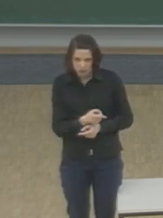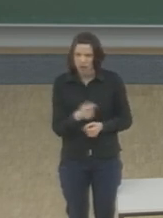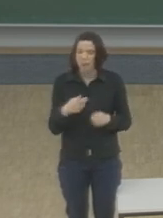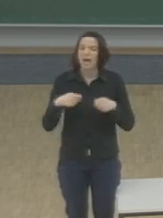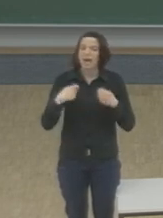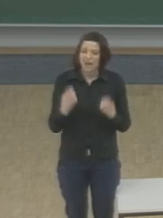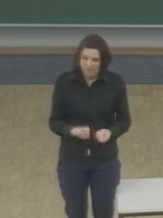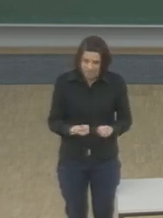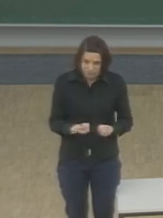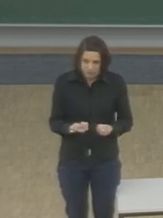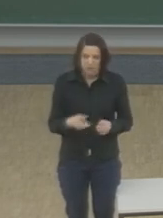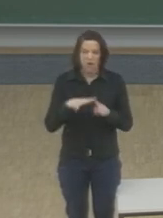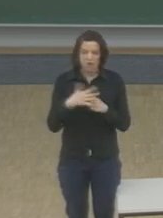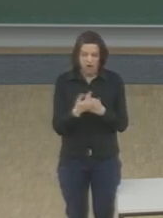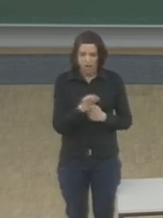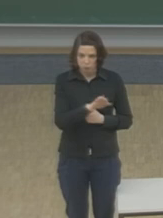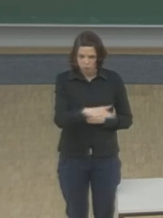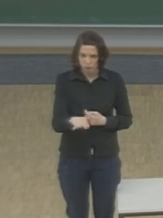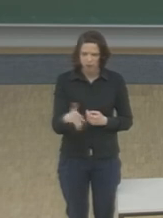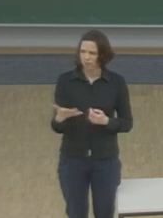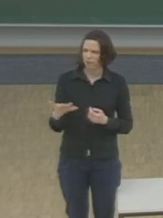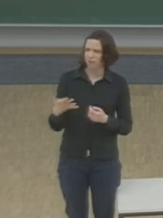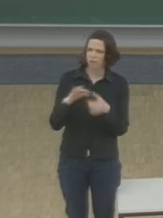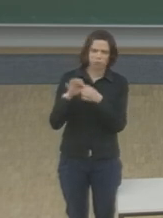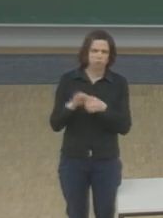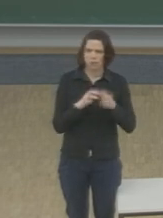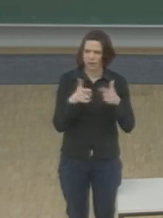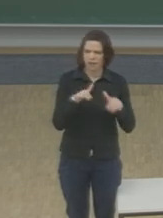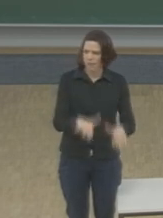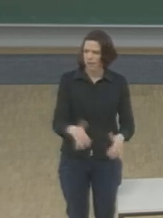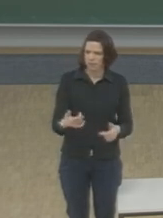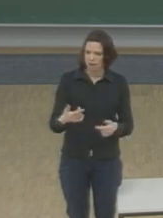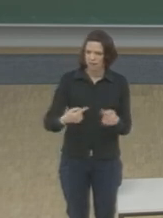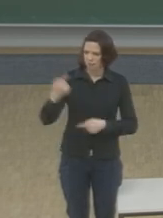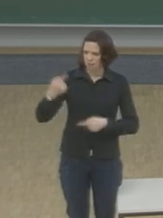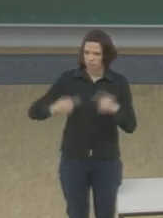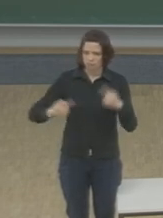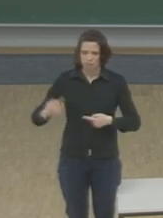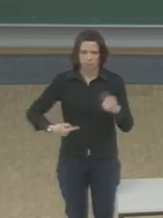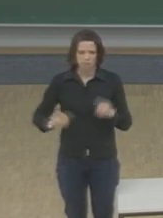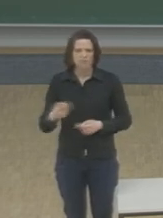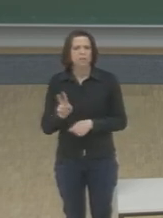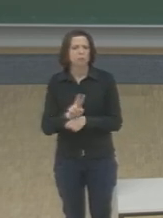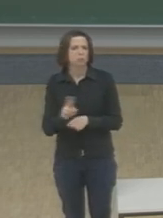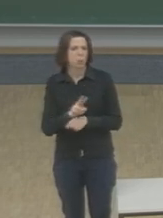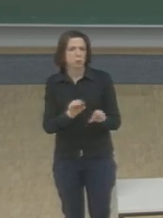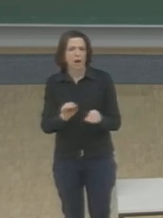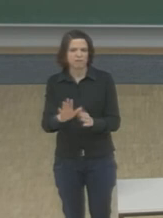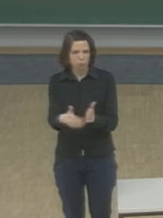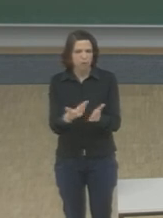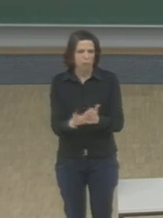unzusammenhängender Werkzeugkasten für im Zweifelsfall nicht besonders sinnvolle Pseudo-Anwendungsaufgaben übrig